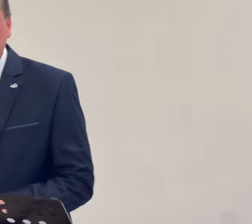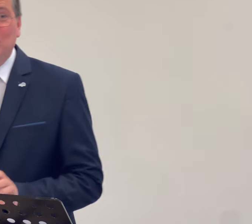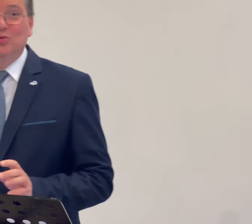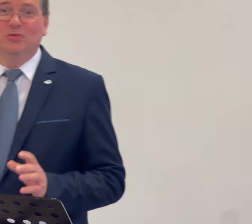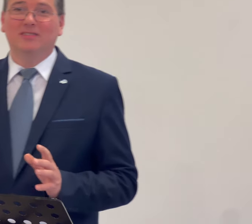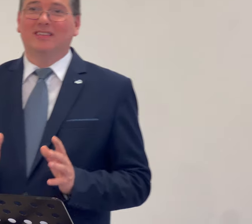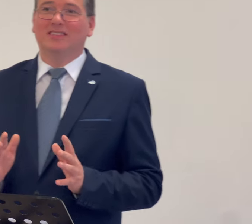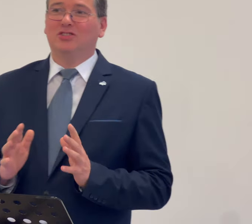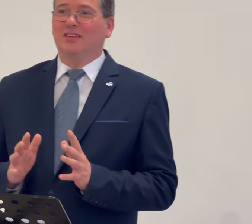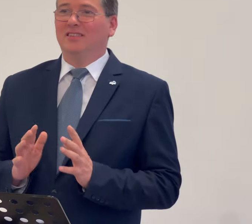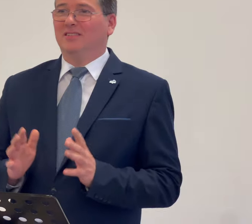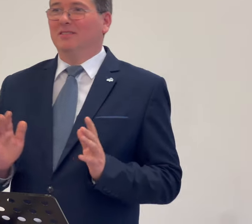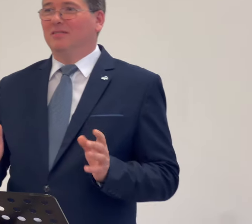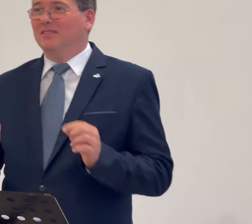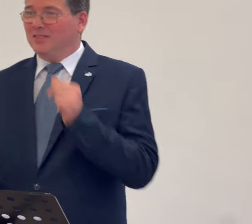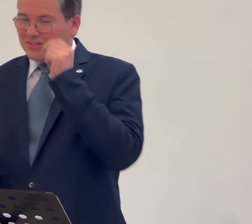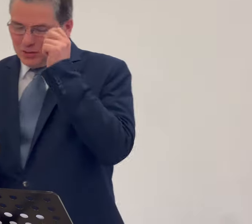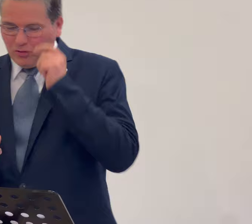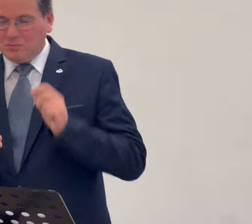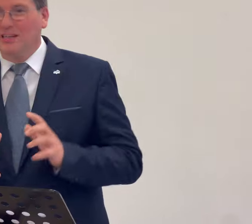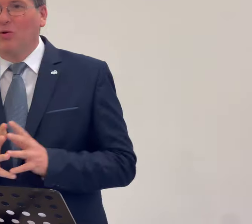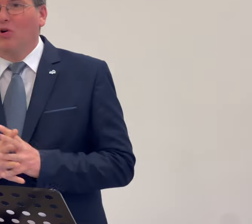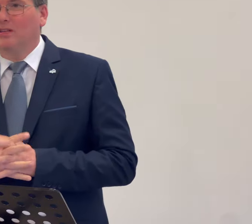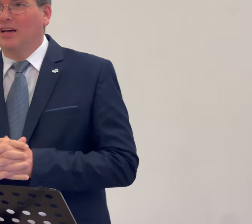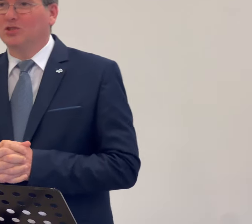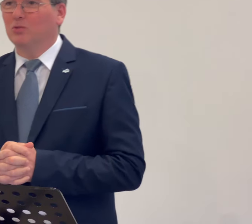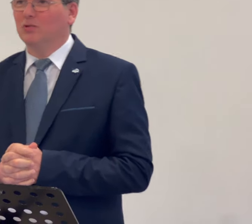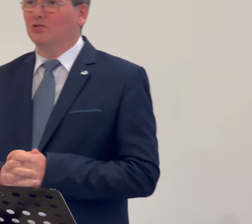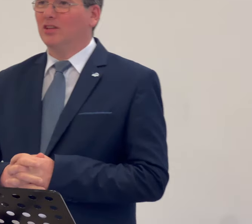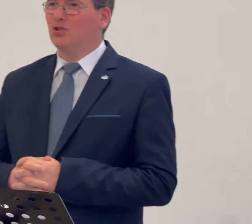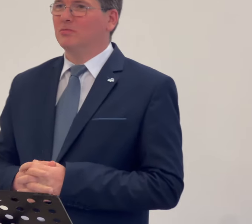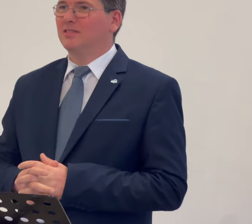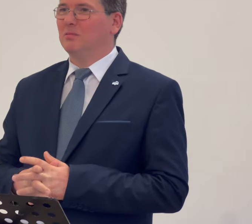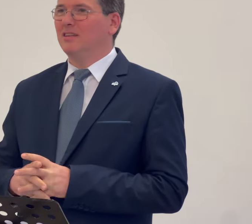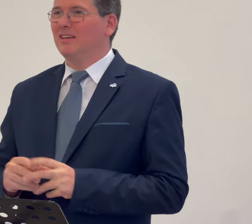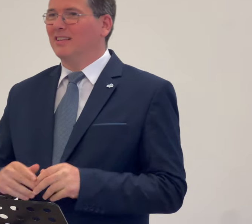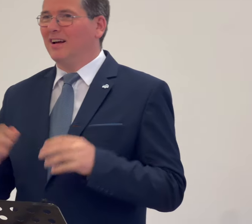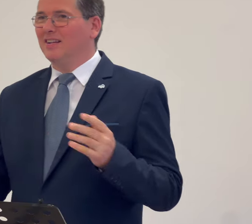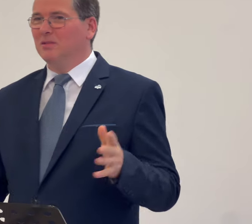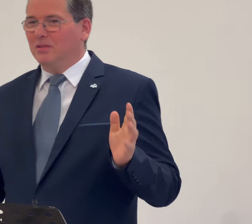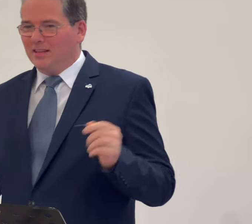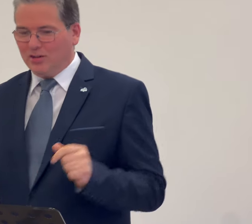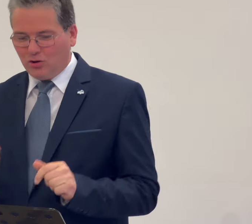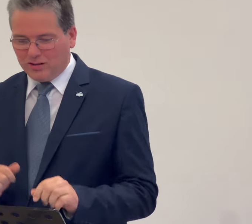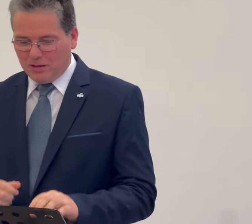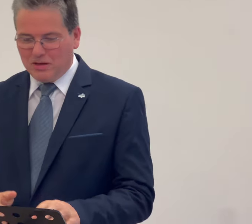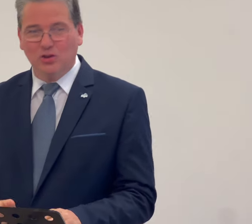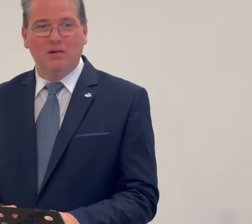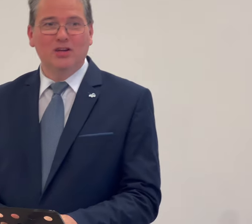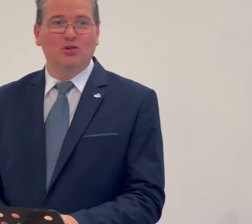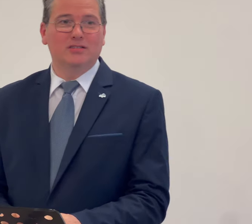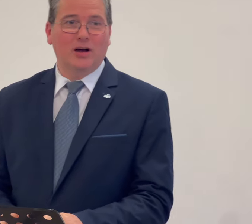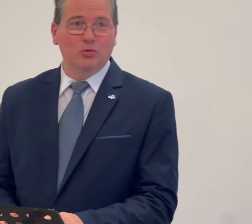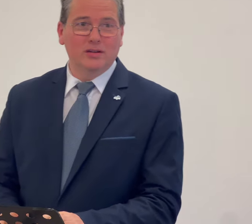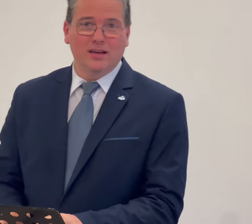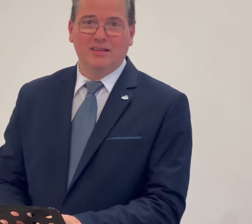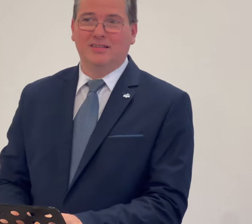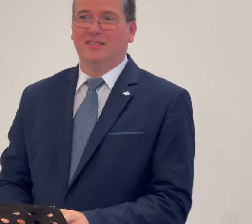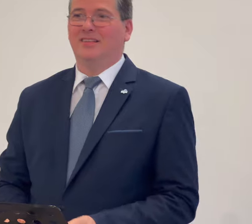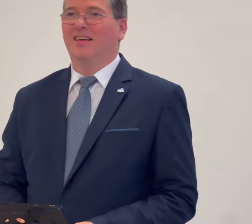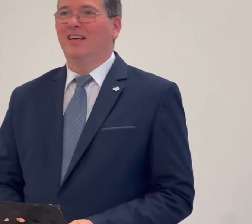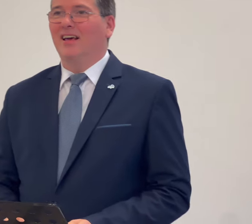Než začnu, tak se ještě dovolím si takovou otázku, protože teď s těmi digitálními technologiemi je to malinko